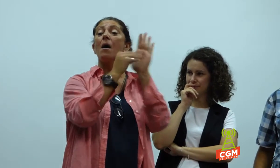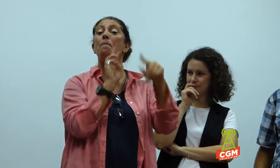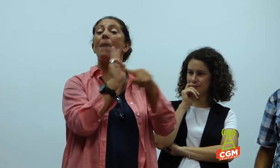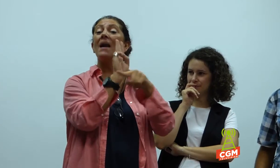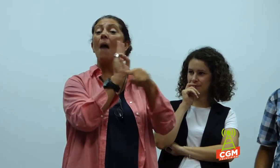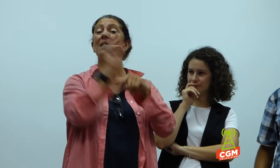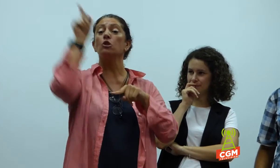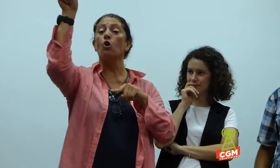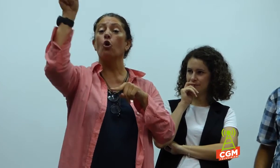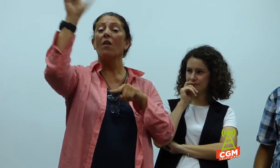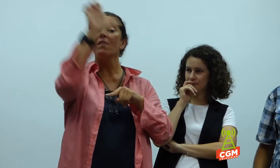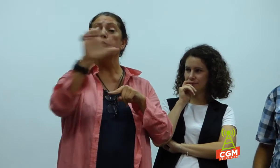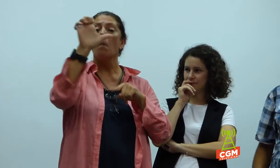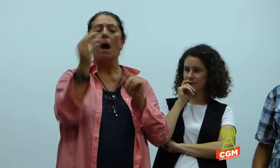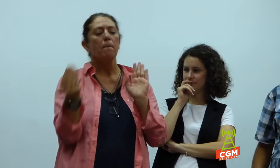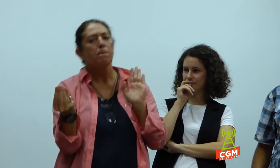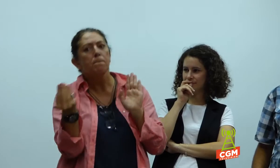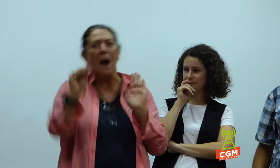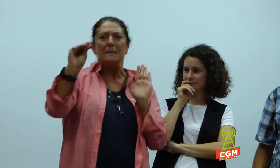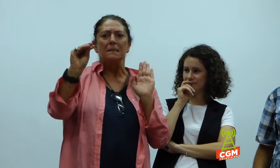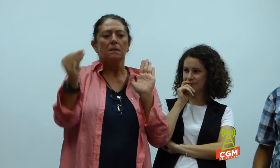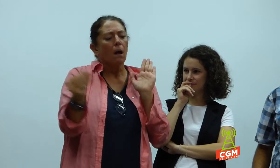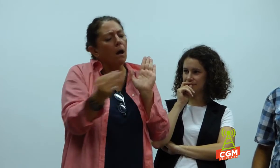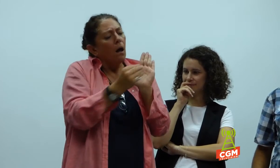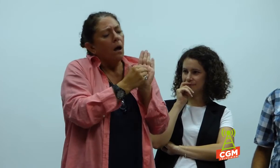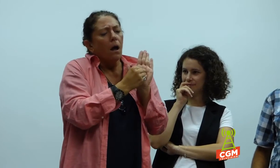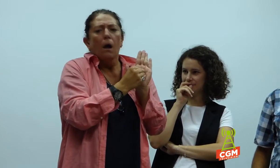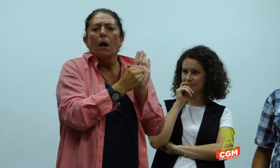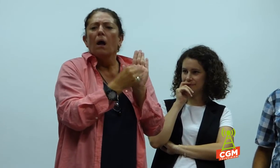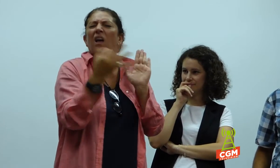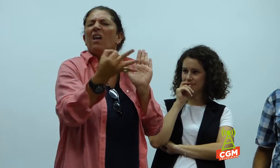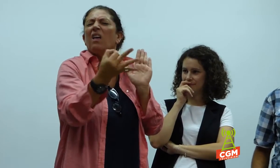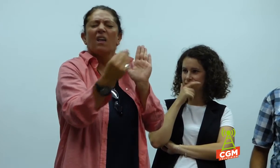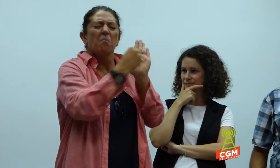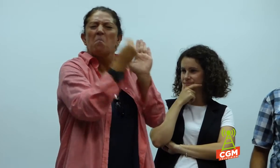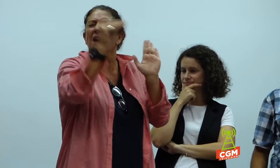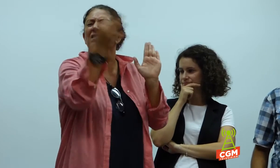La implantación de la lengua de signos dentro del Parlamento Europeo, ya lo han metido, han implantado.